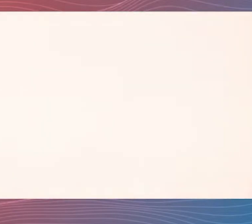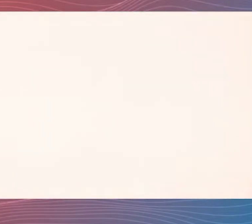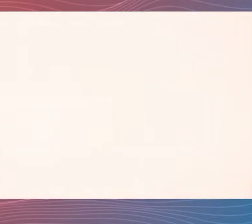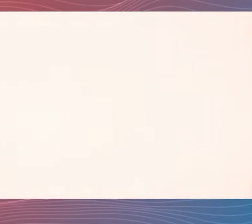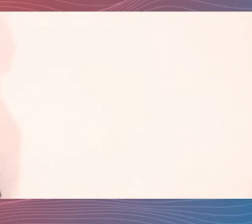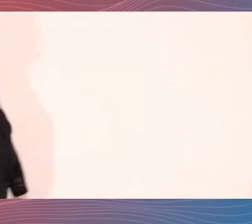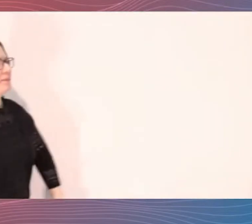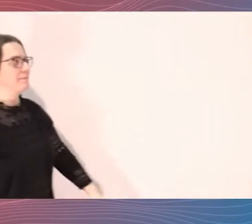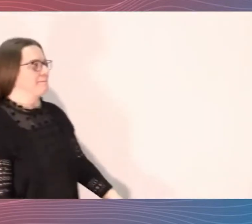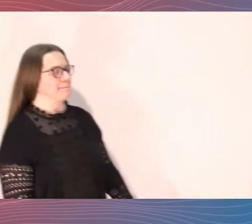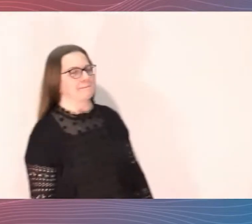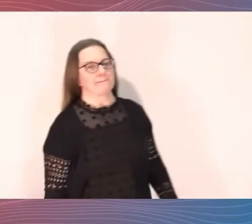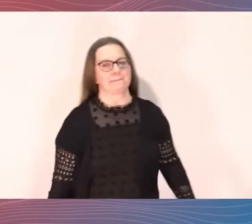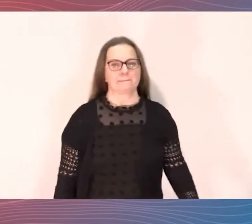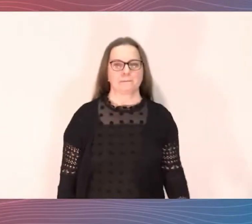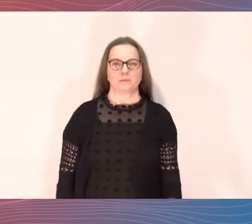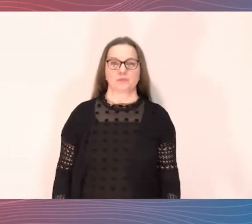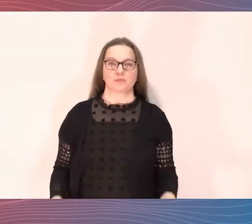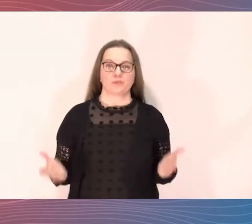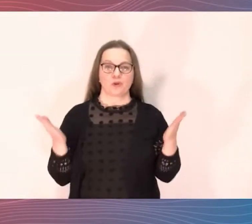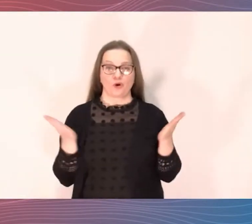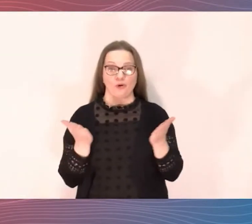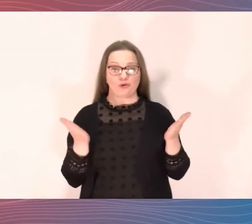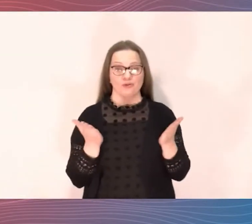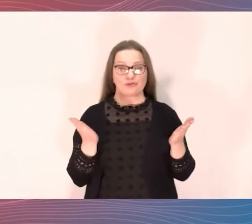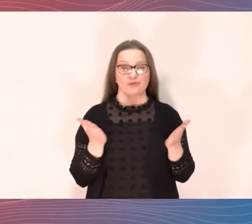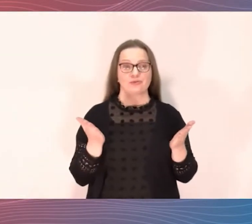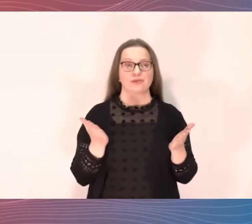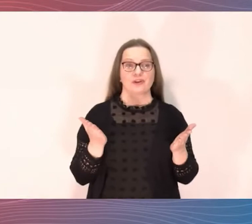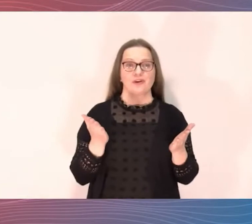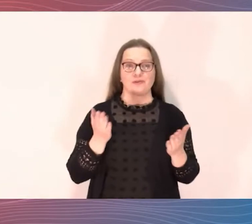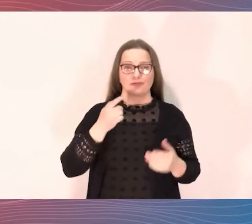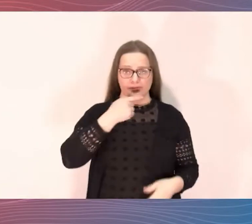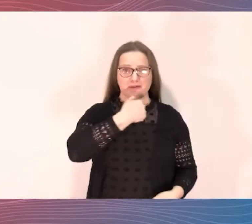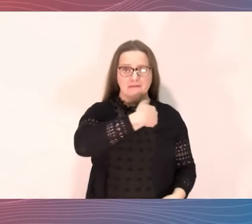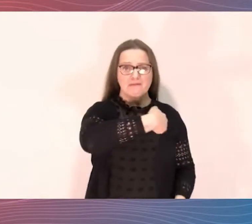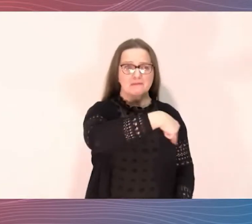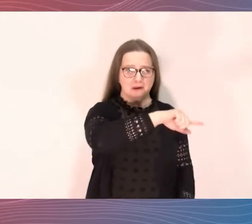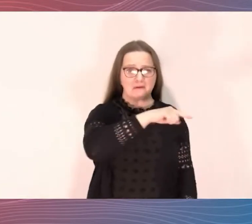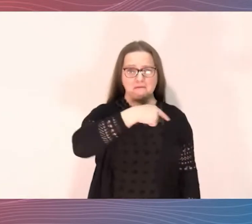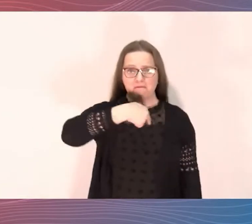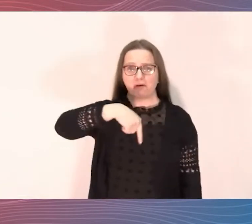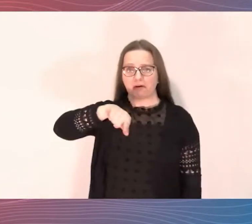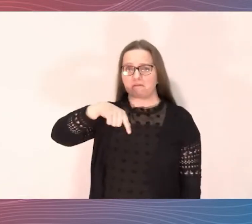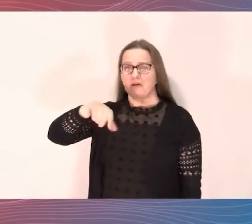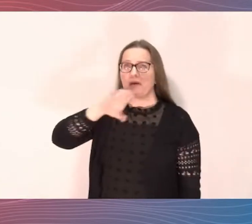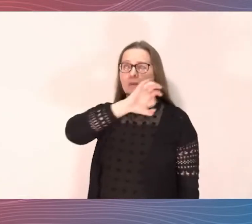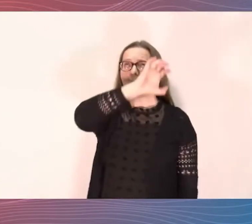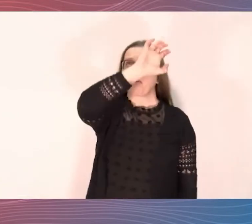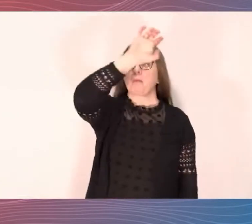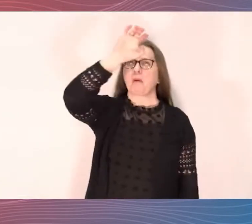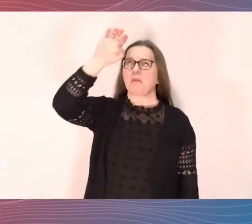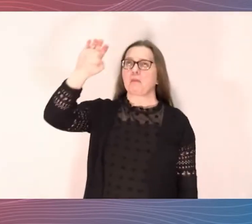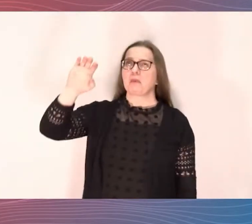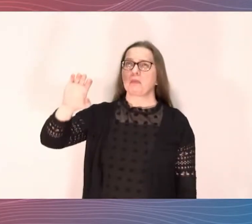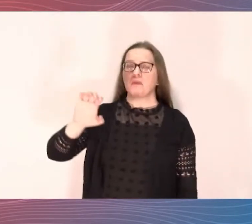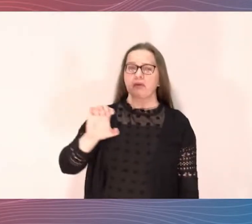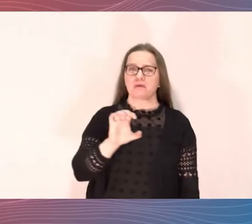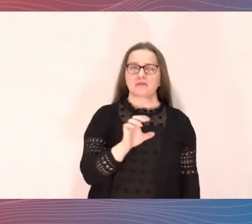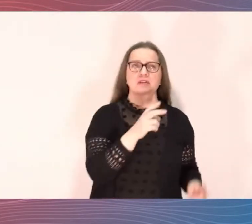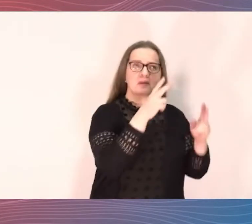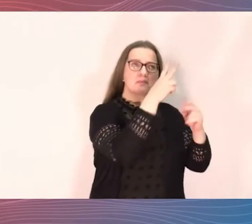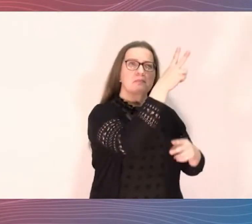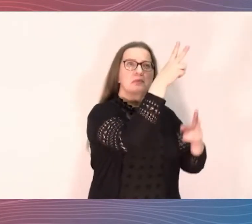um. Hoje, você vai em muitos lugares diferentes, regiões diferentes da sua. Você vai ver que